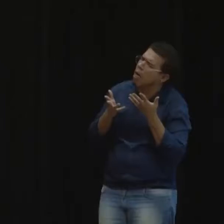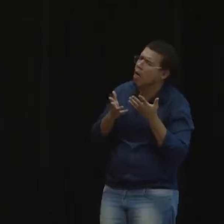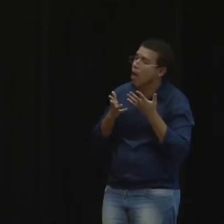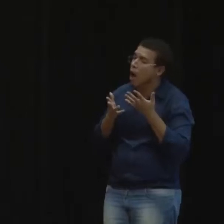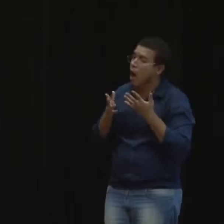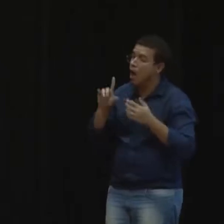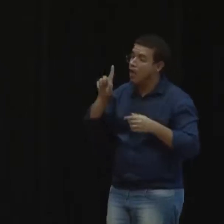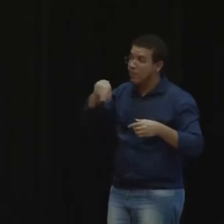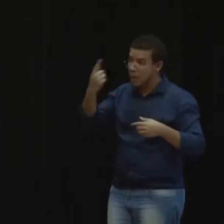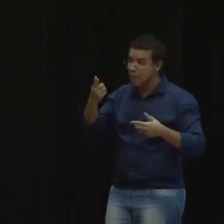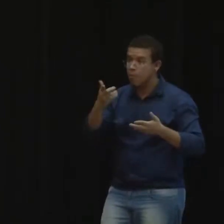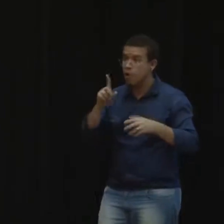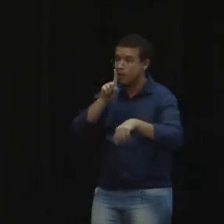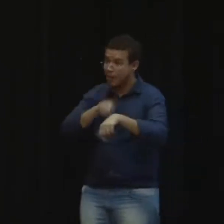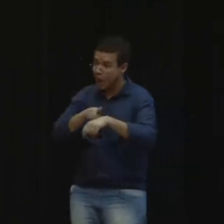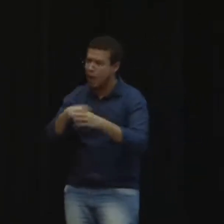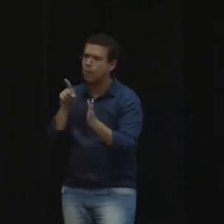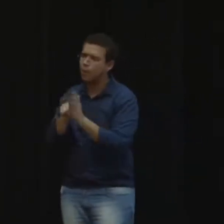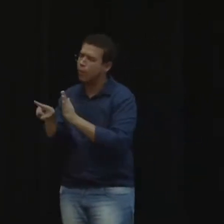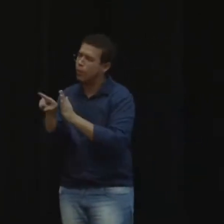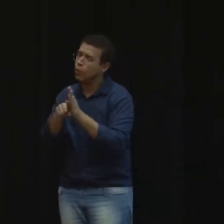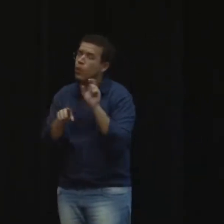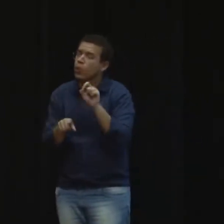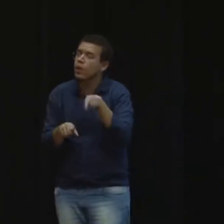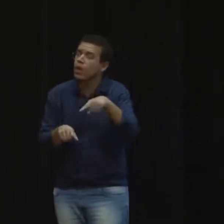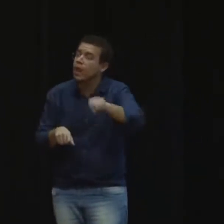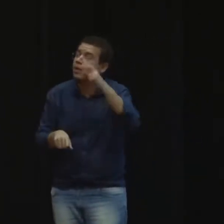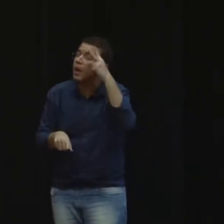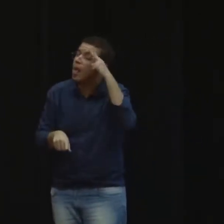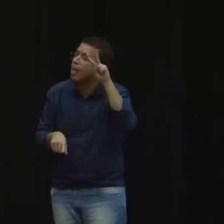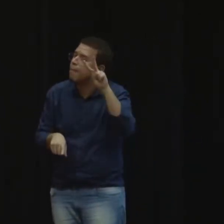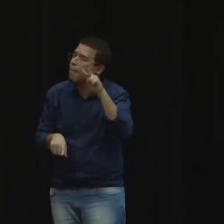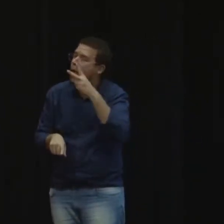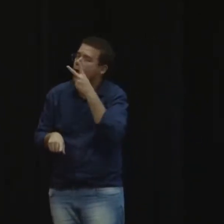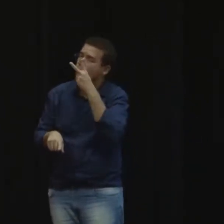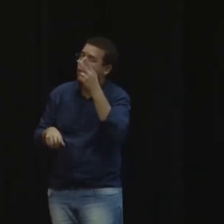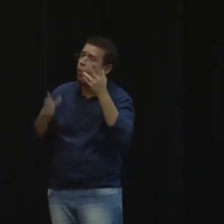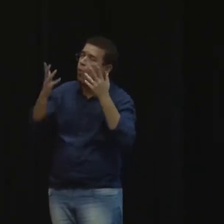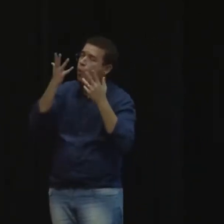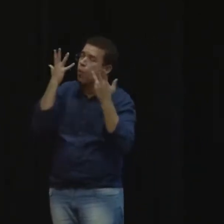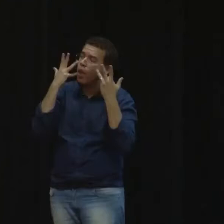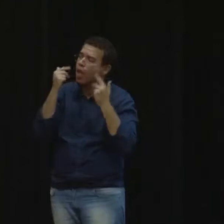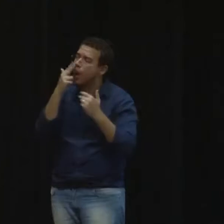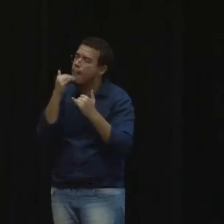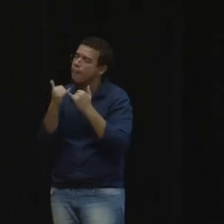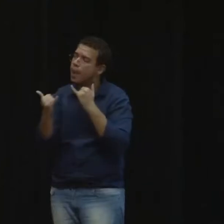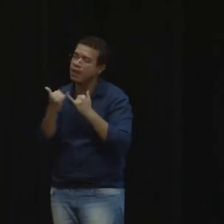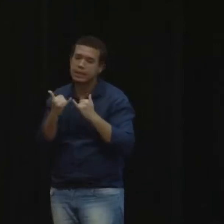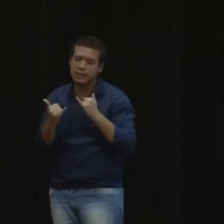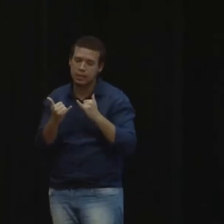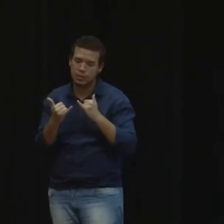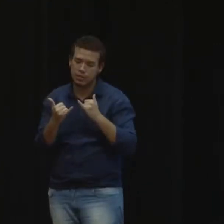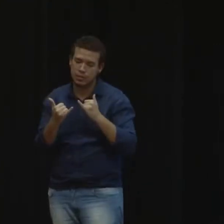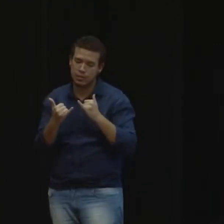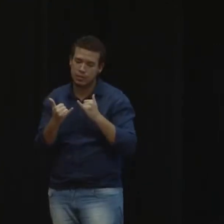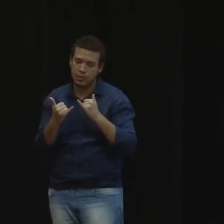diz: não, e tenta convencê-lo. E aí eu perguntei para as crianças o que eles lembravam